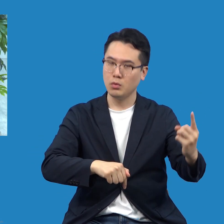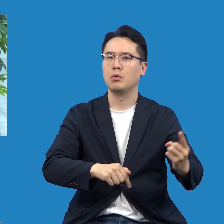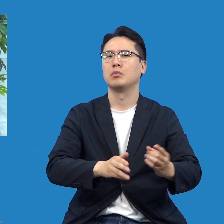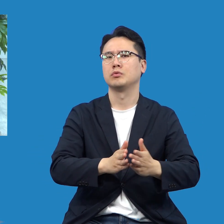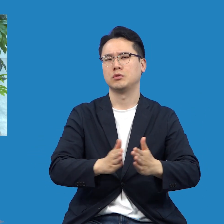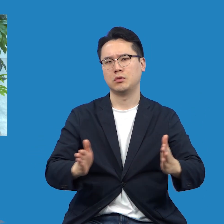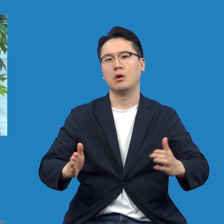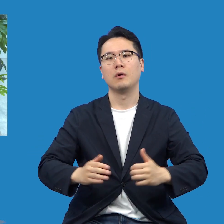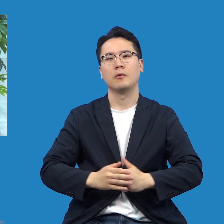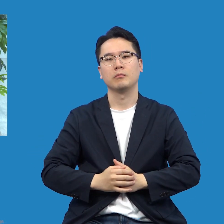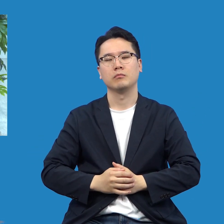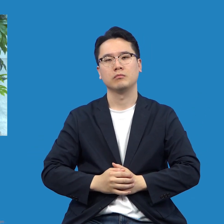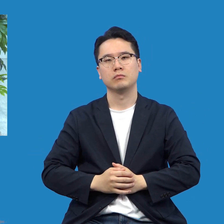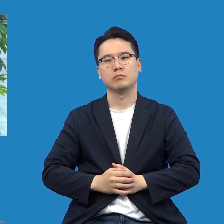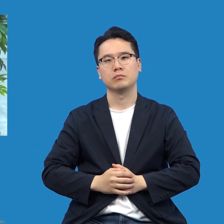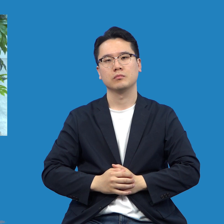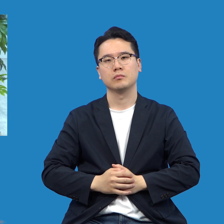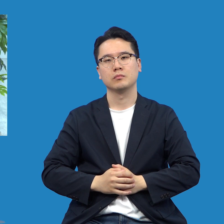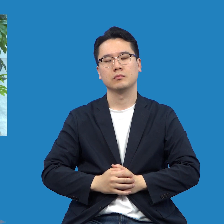있은 이후에